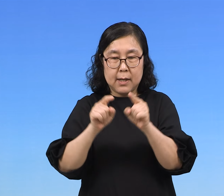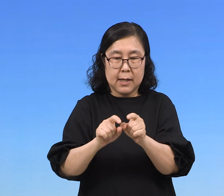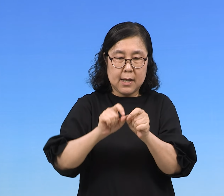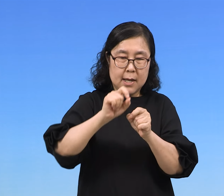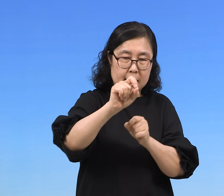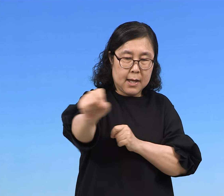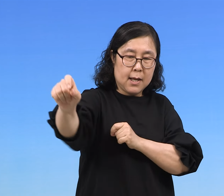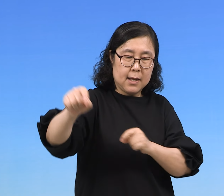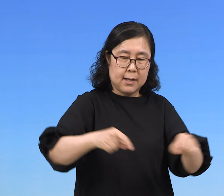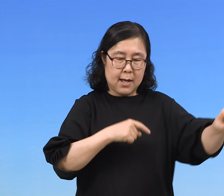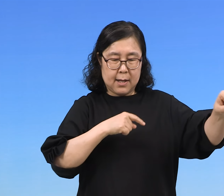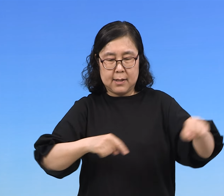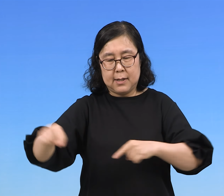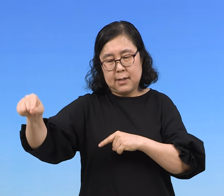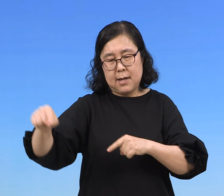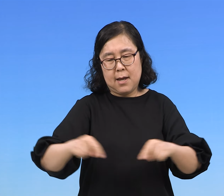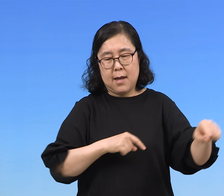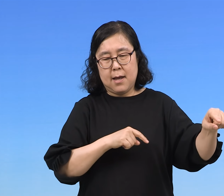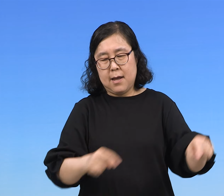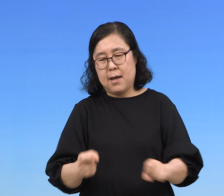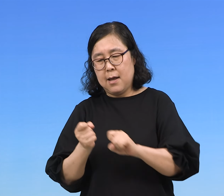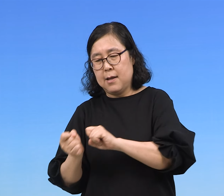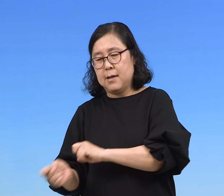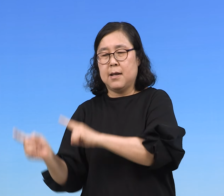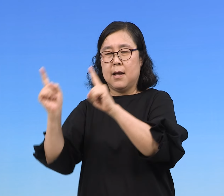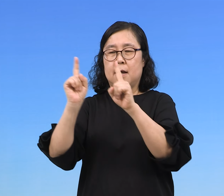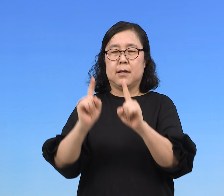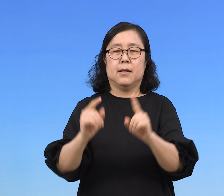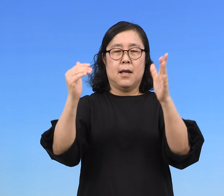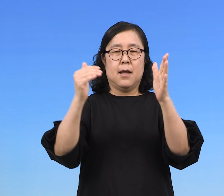길이 다스리시 사셨네.